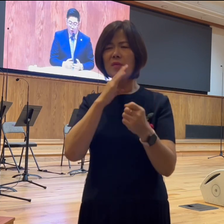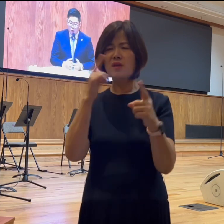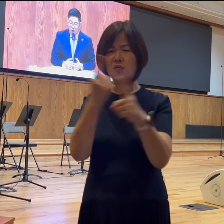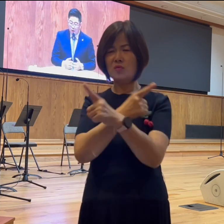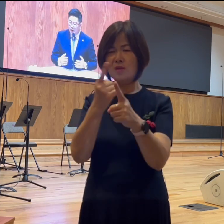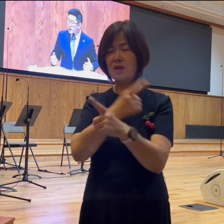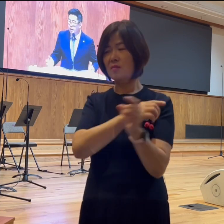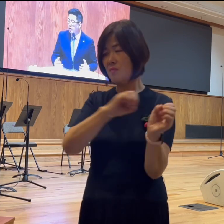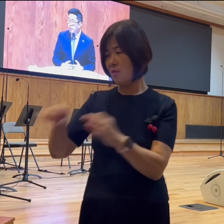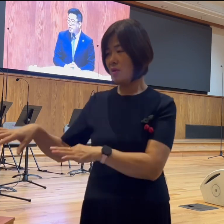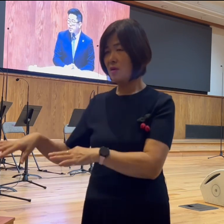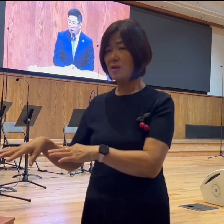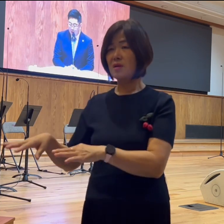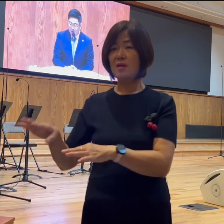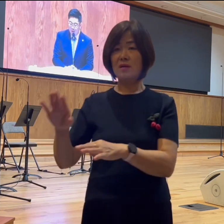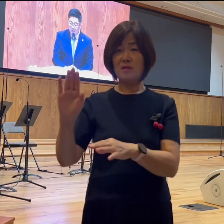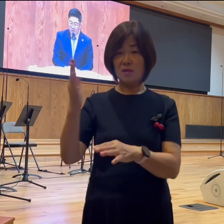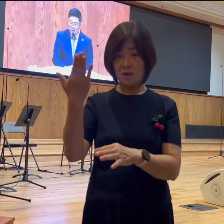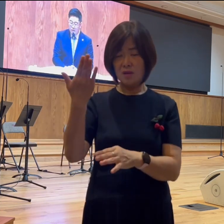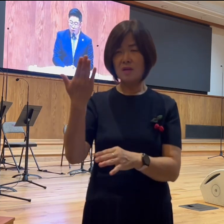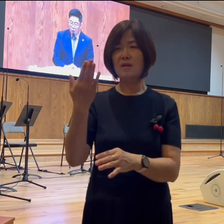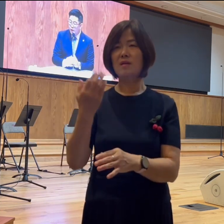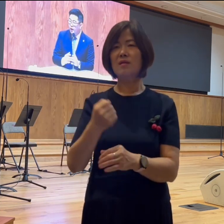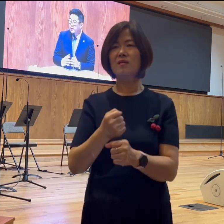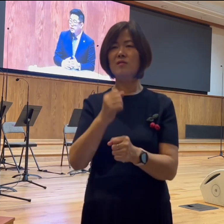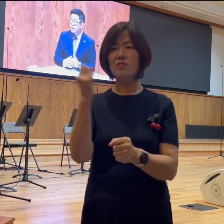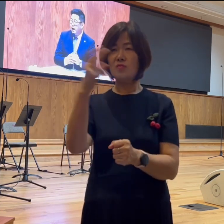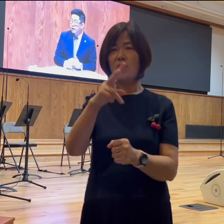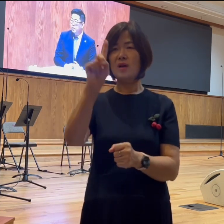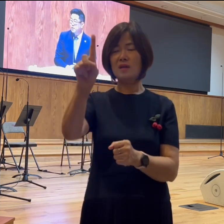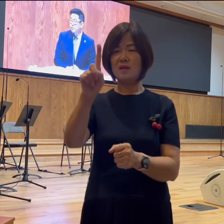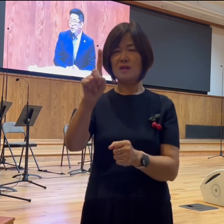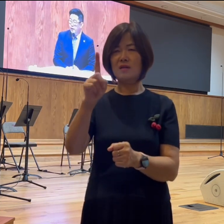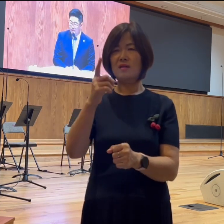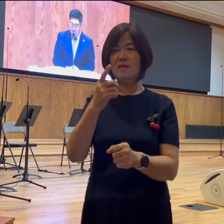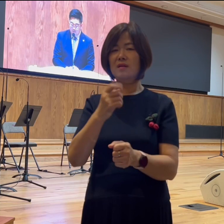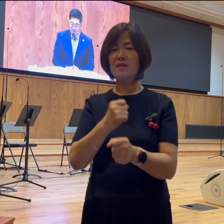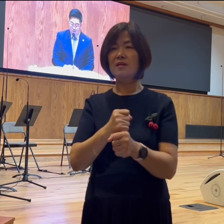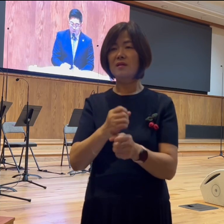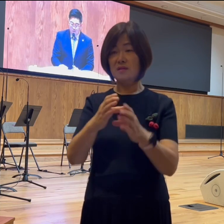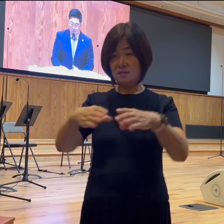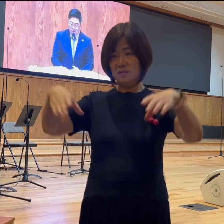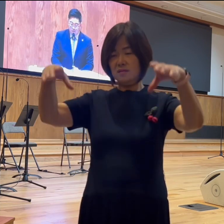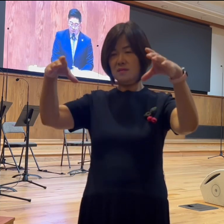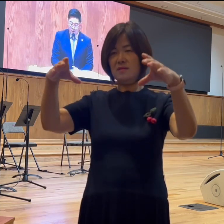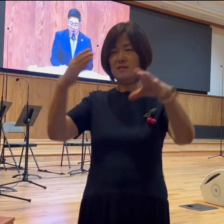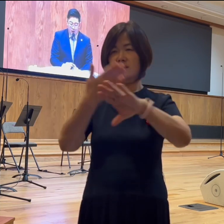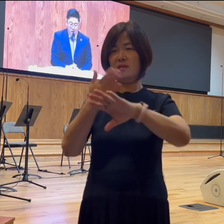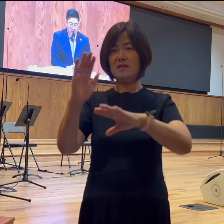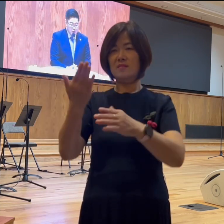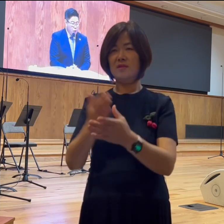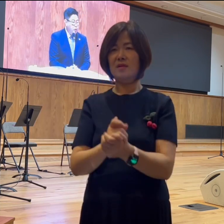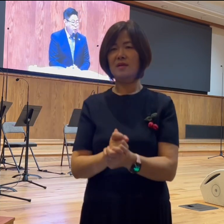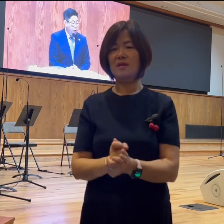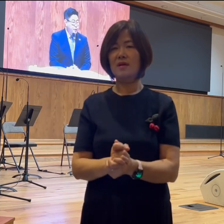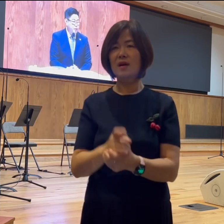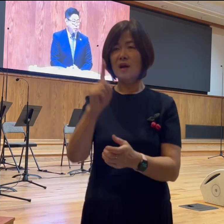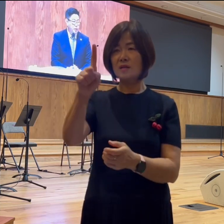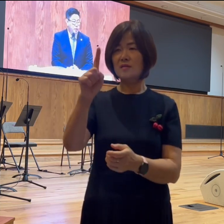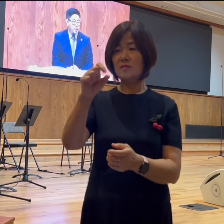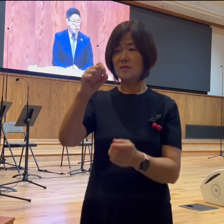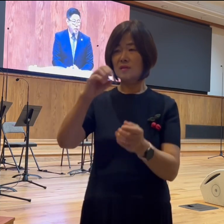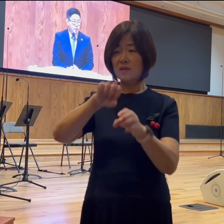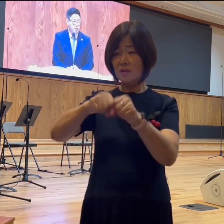교체하고 대체해버리면 그만인 또 하나의 그릇이 아닌 것입니다. 그 깨어진 한 조각도 버릴 수